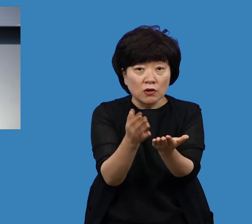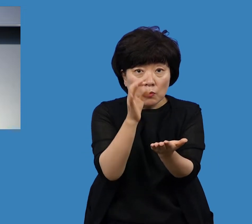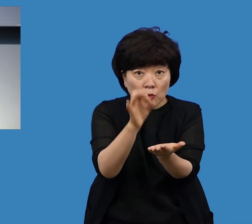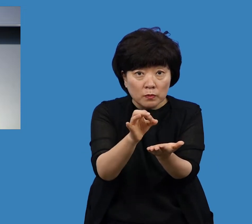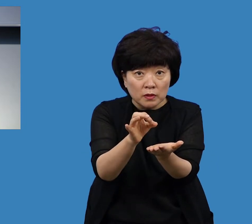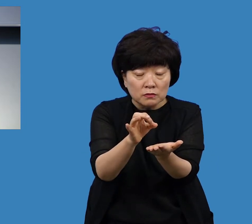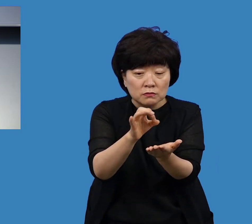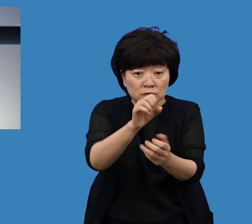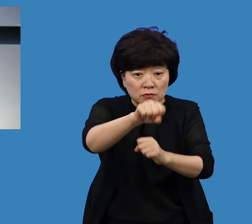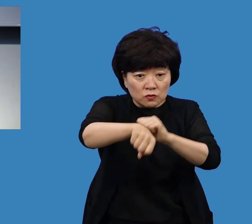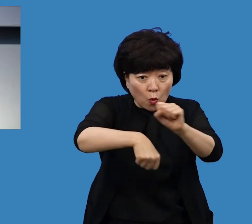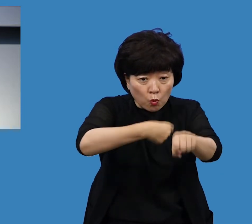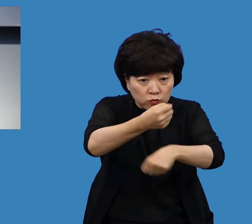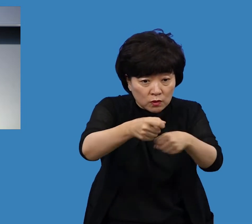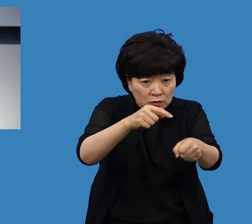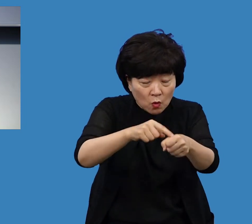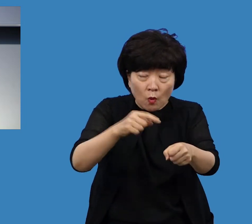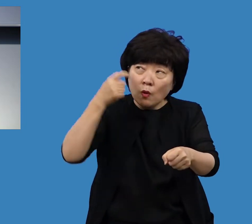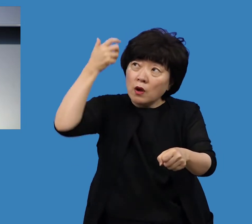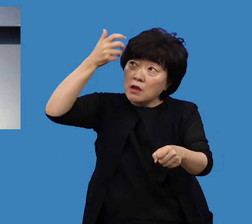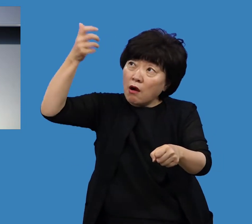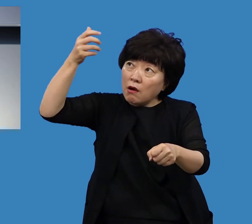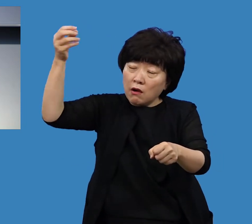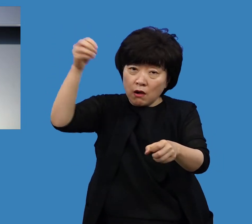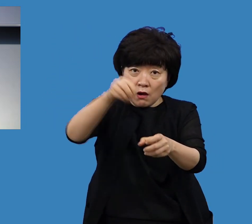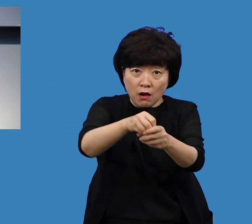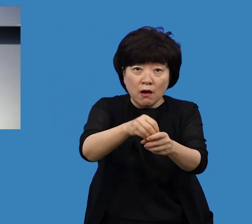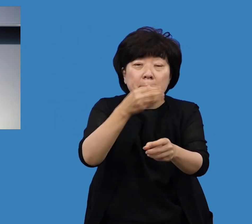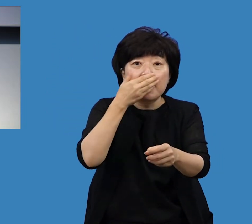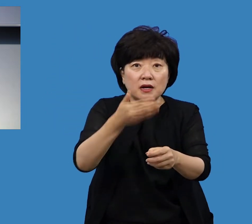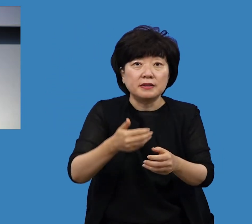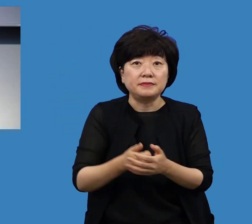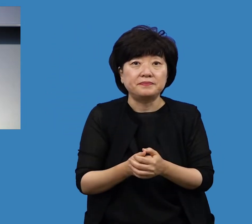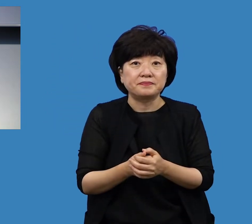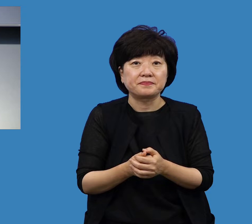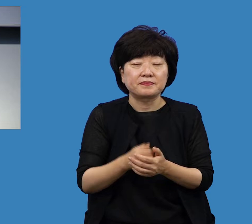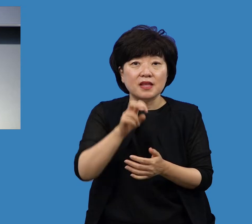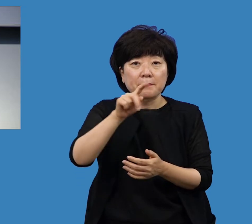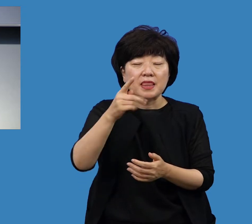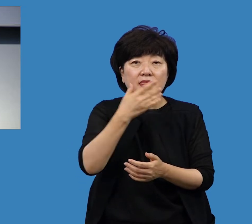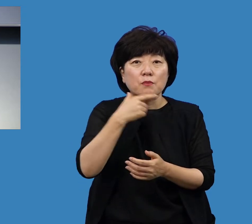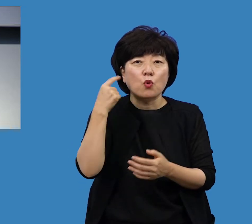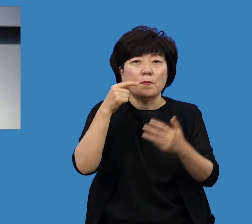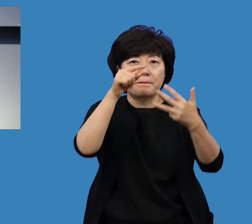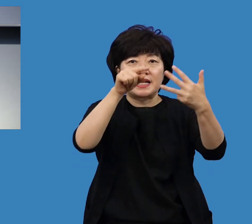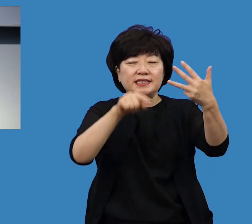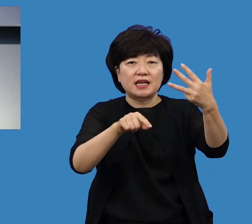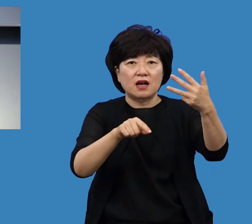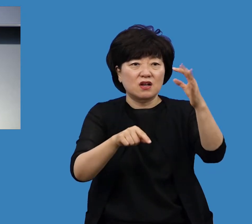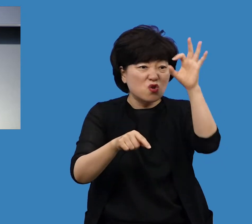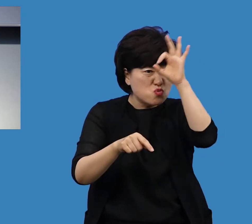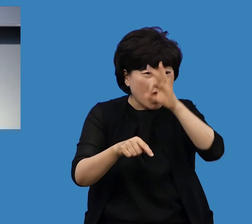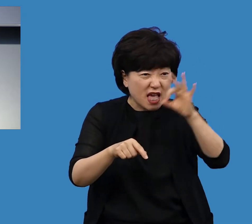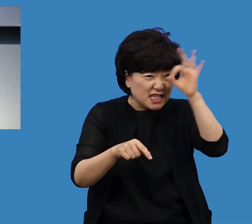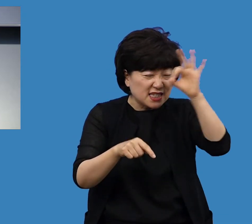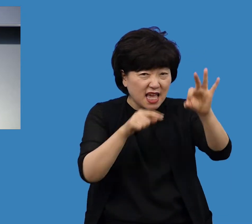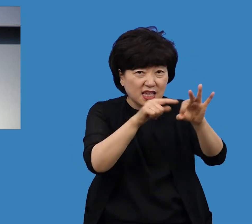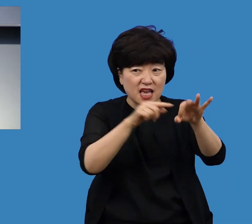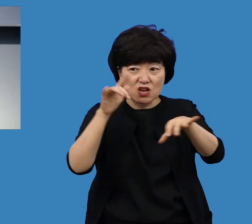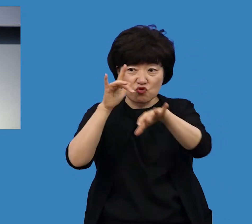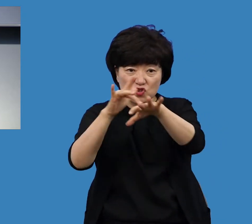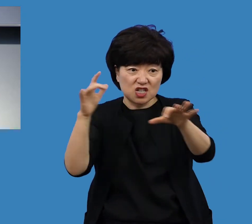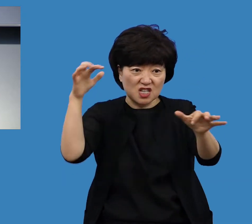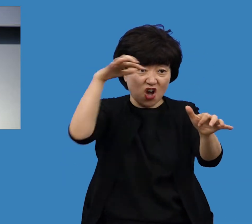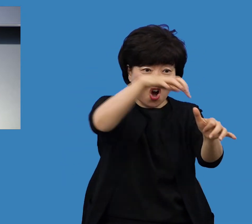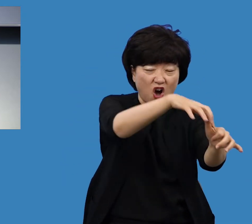영을 받아들일 수는 있는 것 같아요. 그런 예가 어디 나오죠? 마태복음 8장에 보면 돼지 떼에게 귀신이 들어가잖아. 그런 거